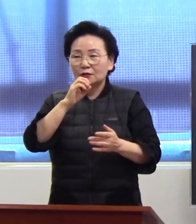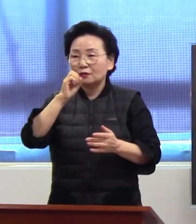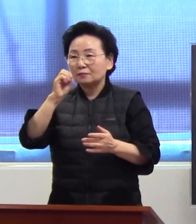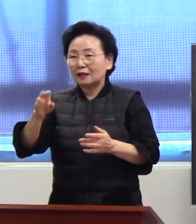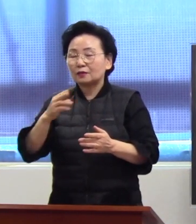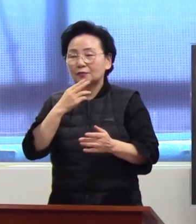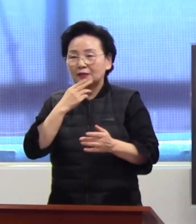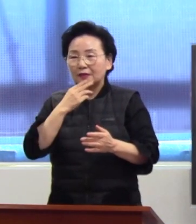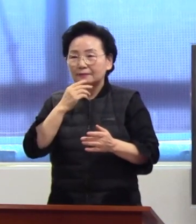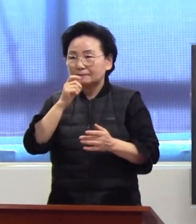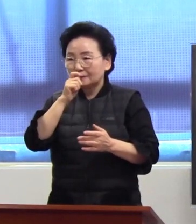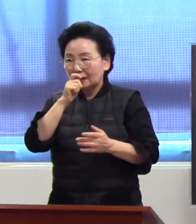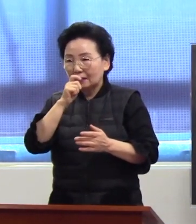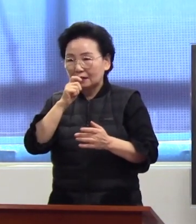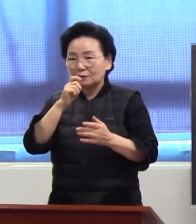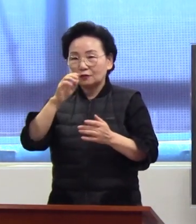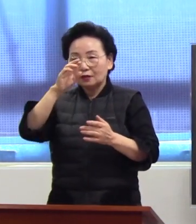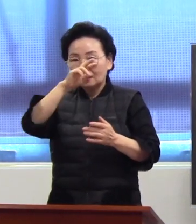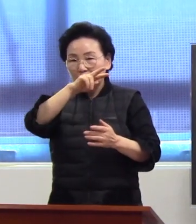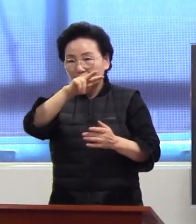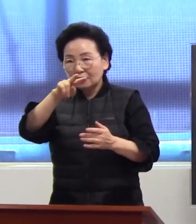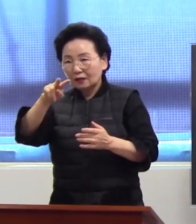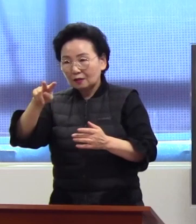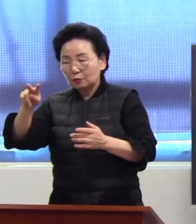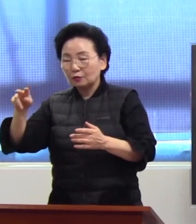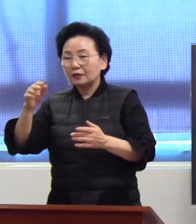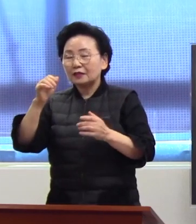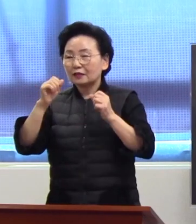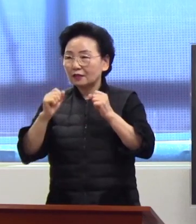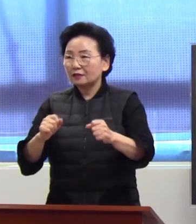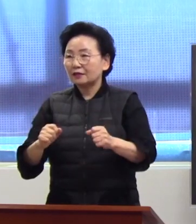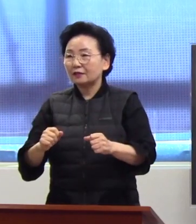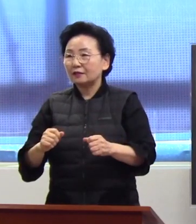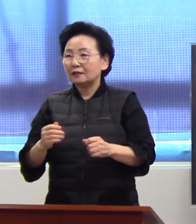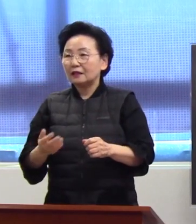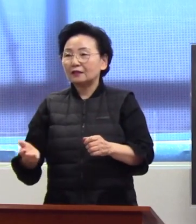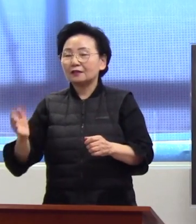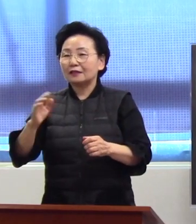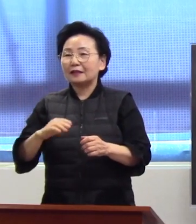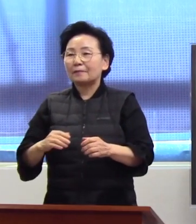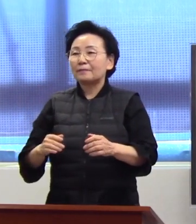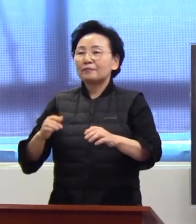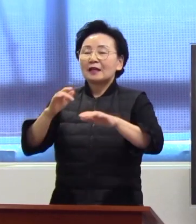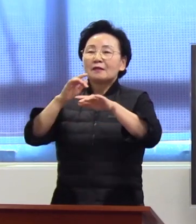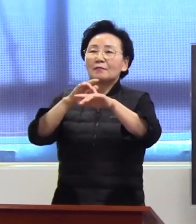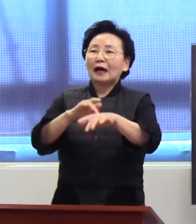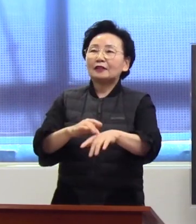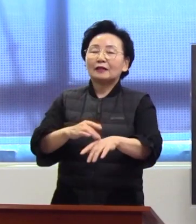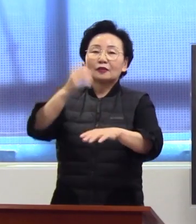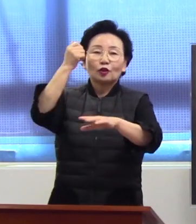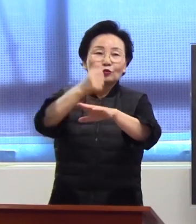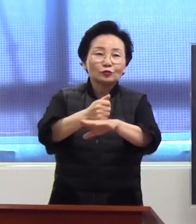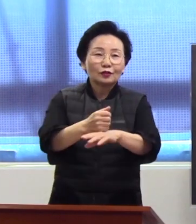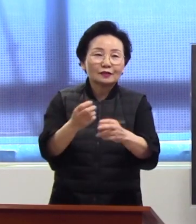다물고 말 없이 딱 다물고 보고 계시더래요. 그러더니 마귀가 결국은